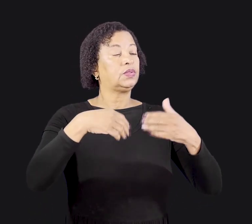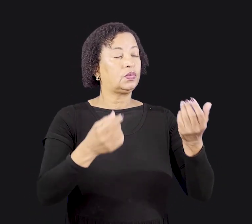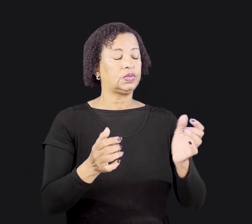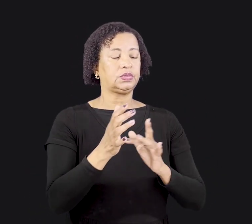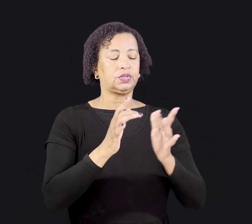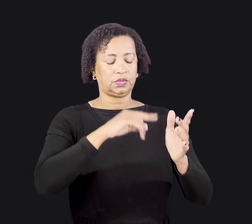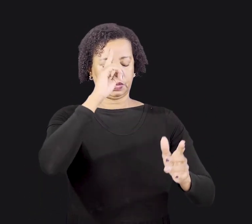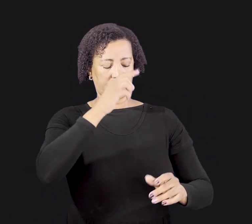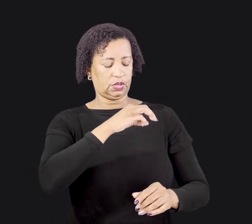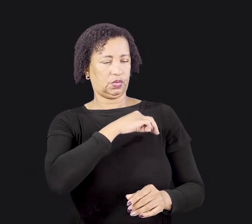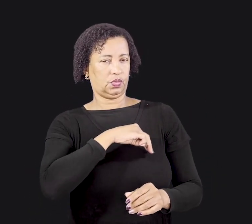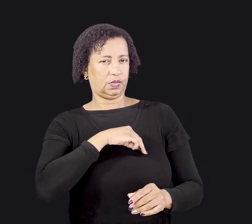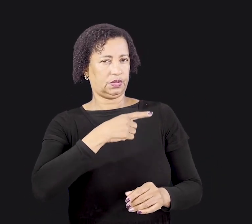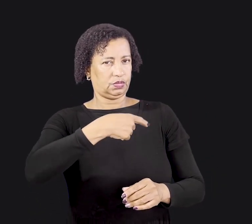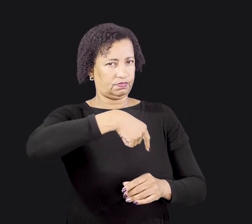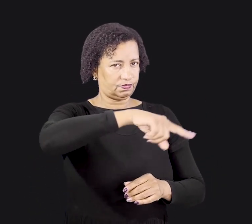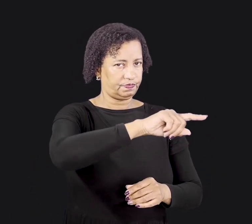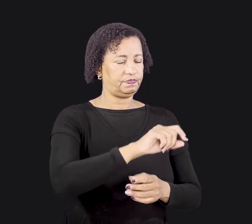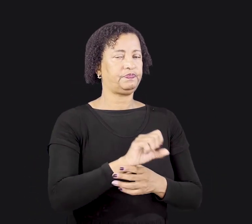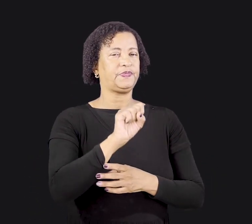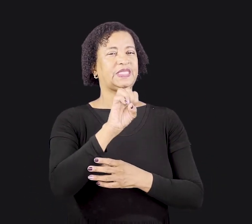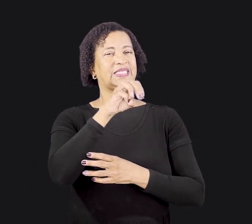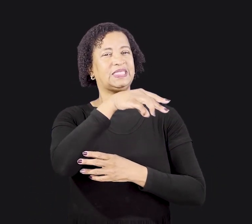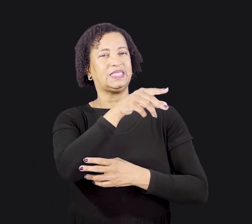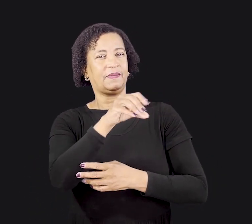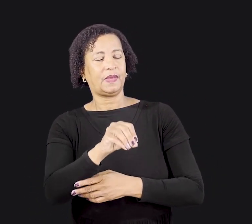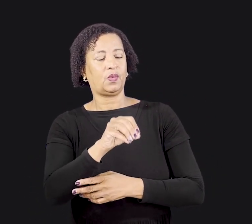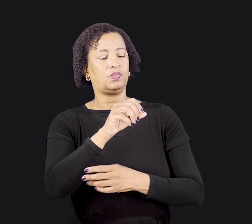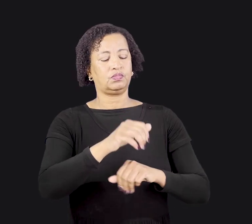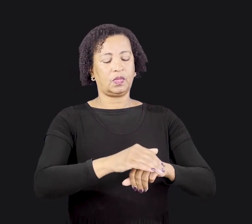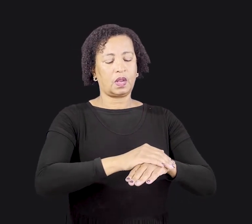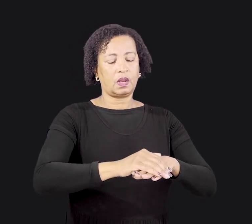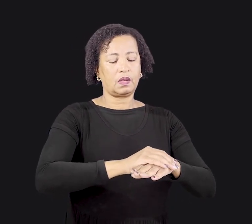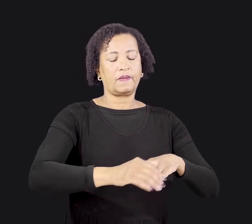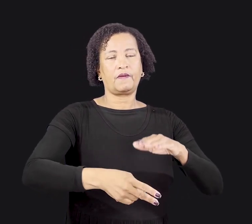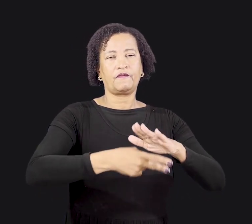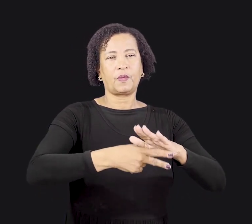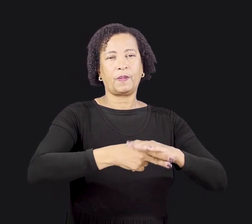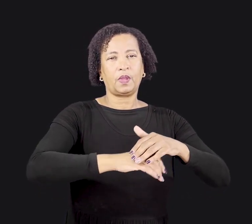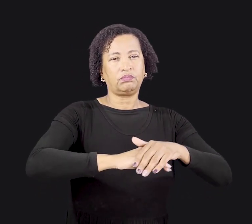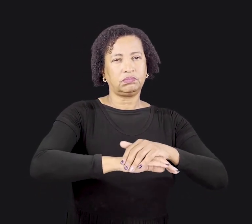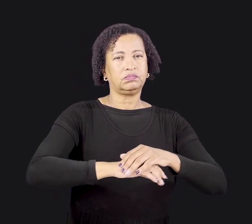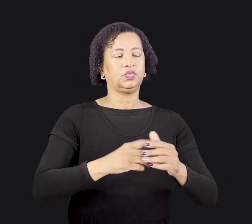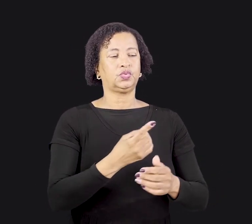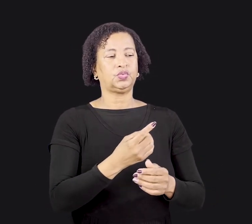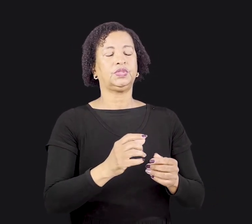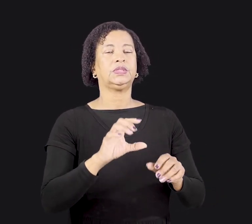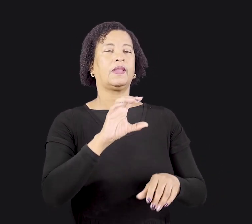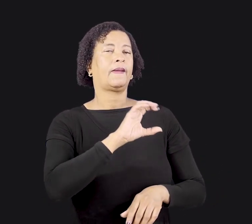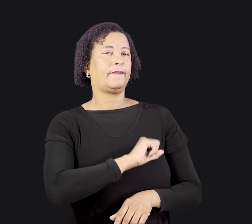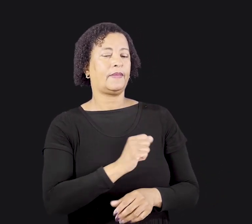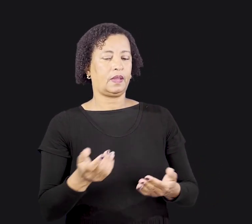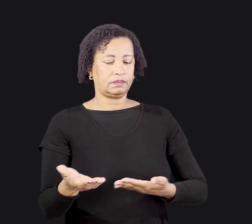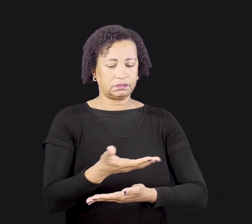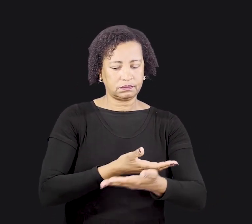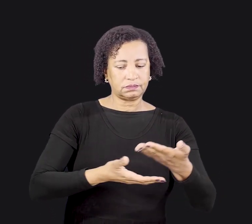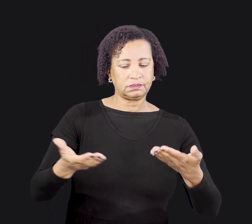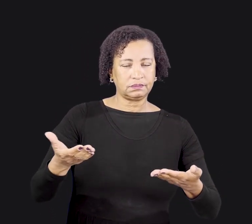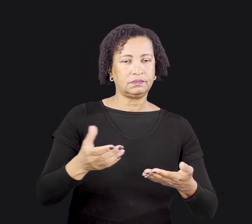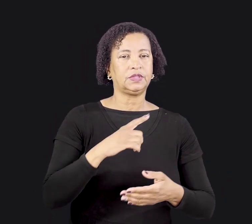publicano, e Simão, o Zelote, lavarem os pés um do outro e amarem um ao outro. Havia outro Tiago